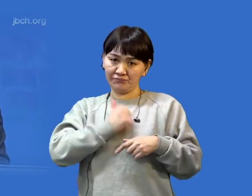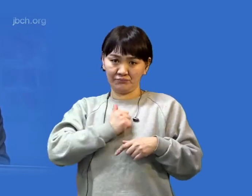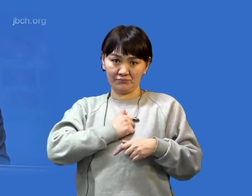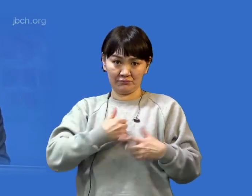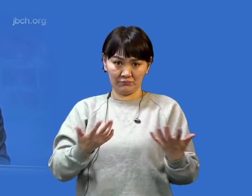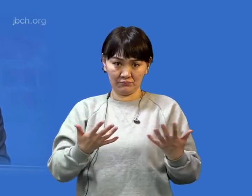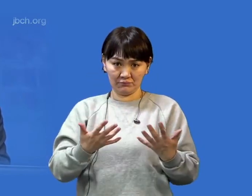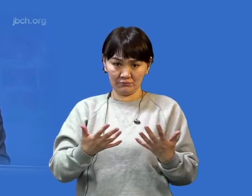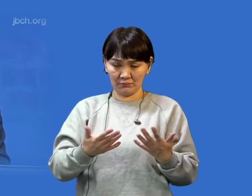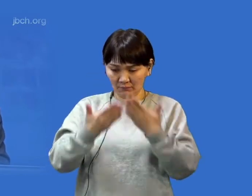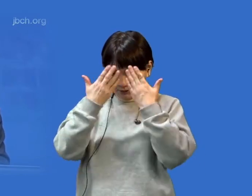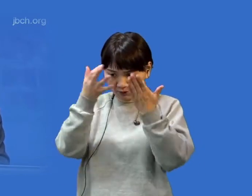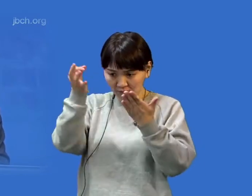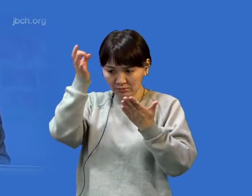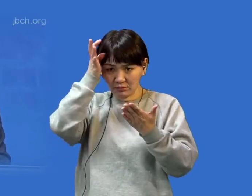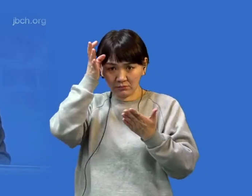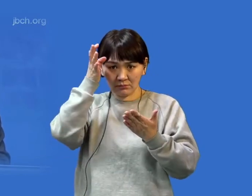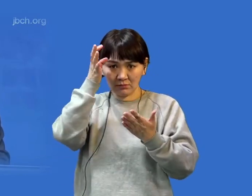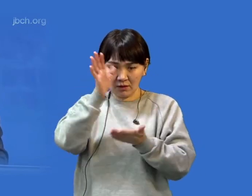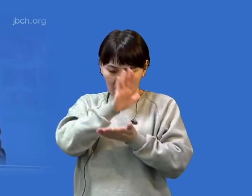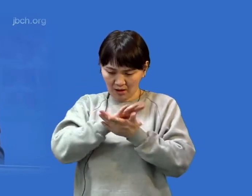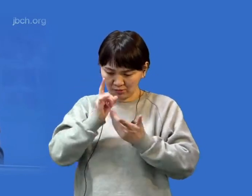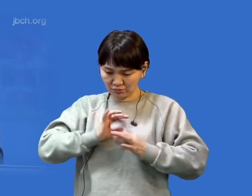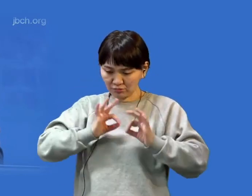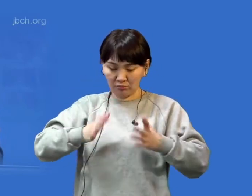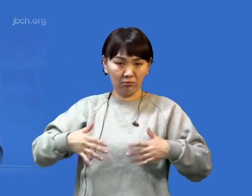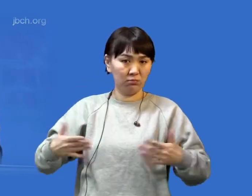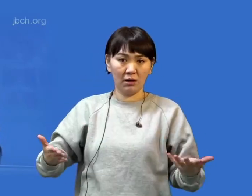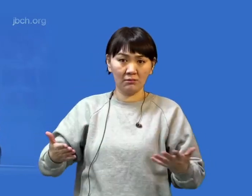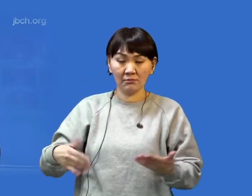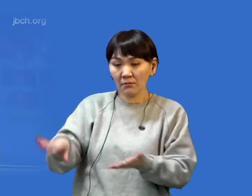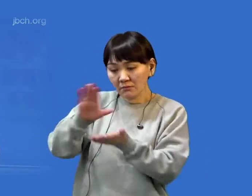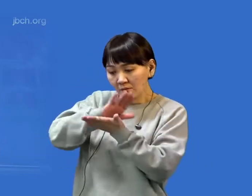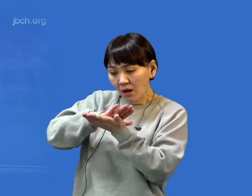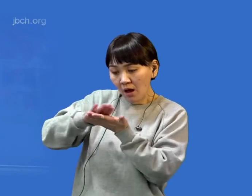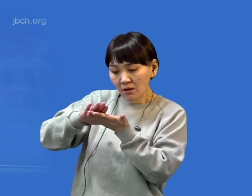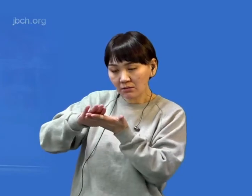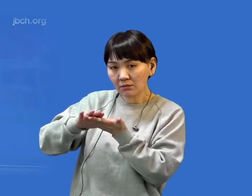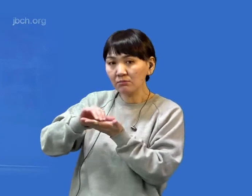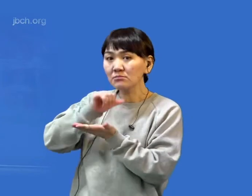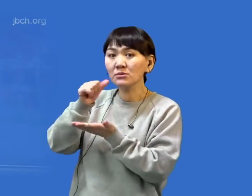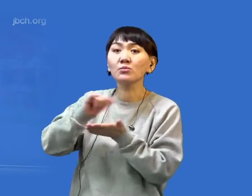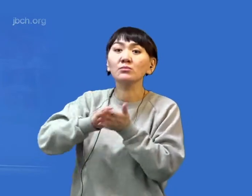Үл талархагч ариун бас ариун гэдэг гоон амьдрал дотор нь